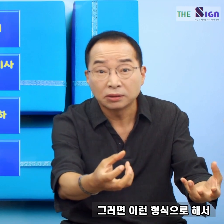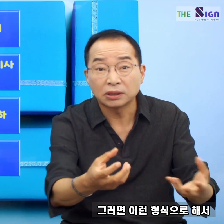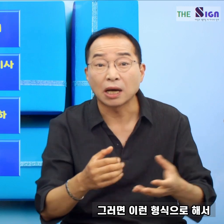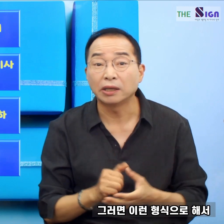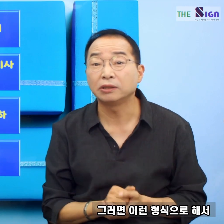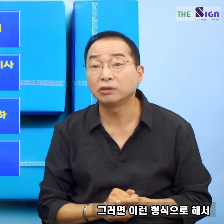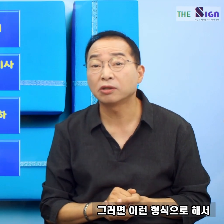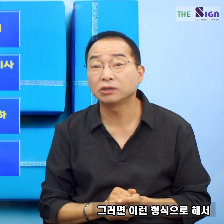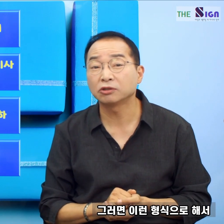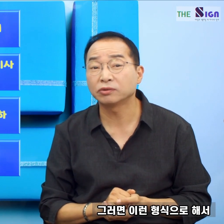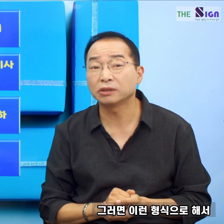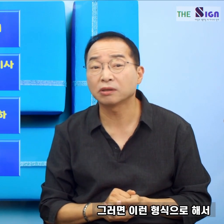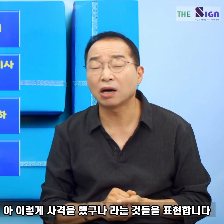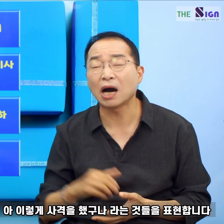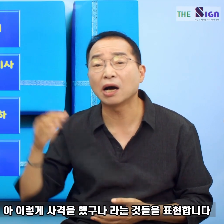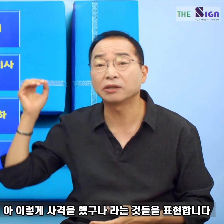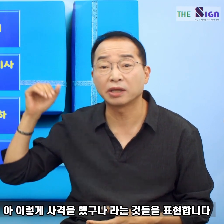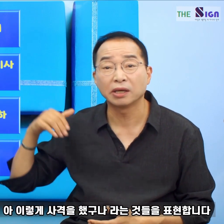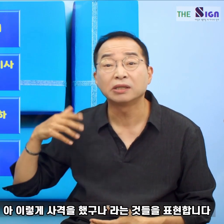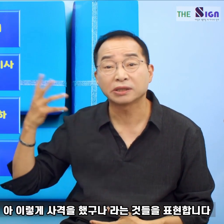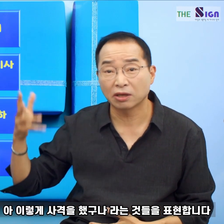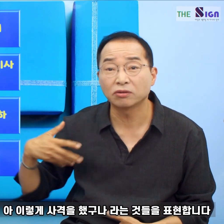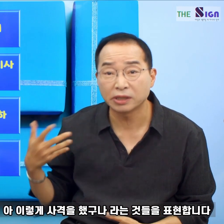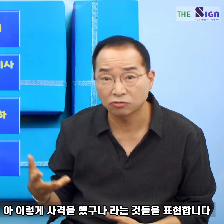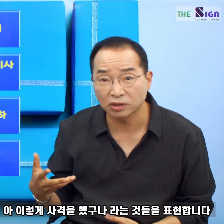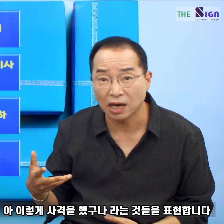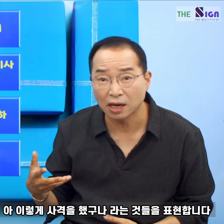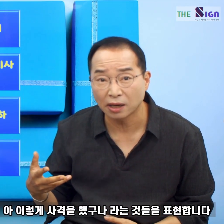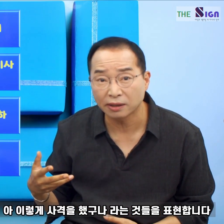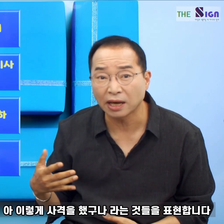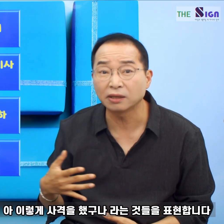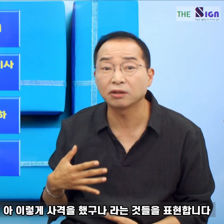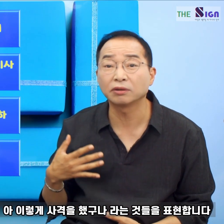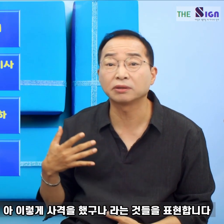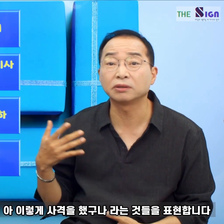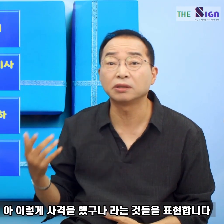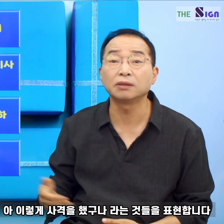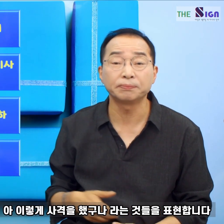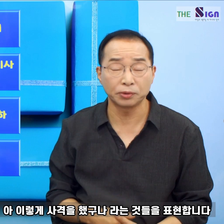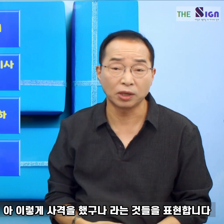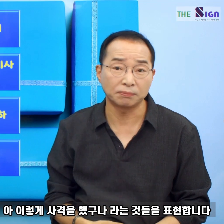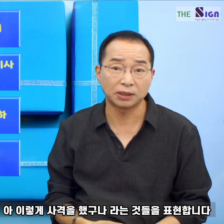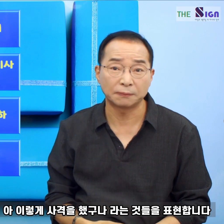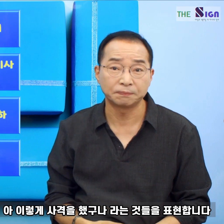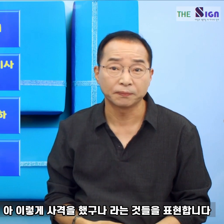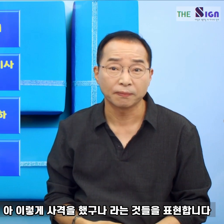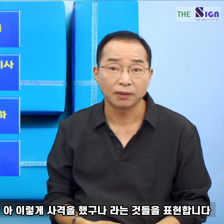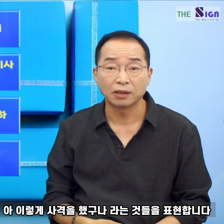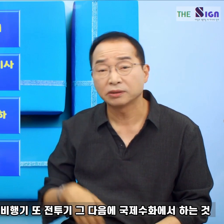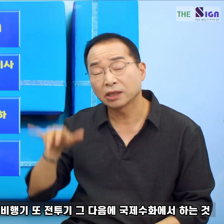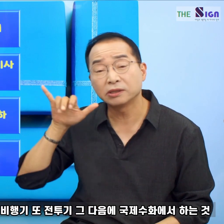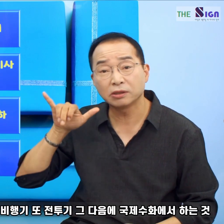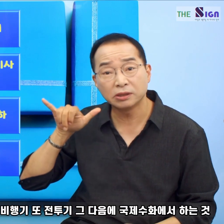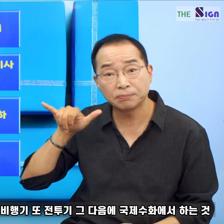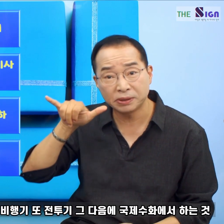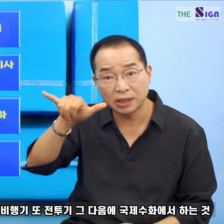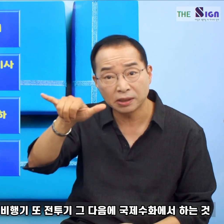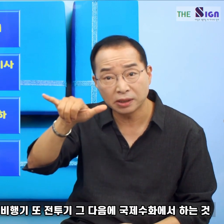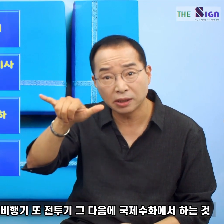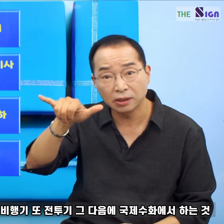자, 이런 형식으로 해서 이렇게 사격을 했구나 라는 것들을 표현합니다. 자, 그래서 이 비행기,